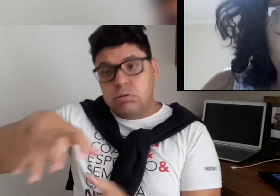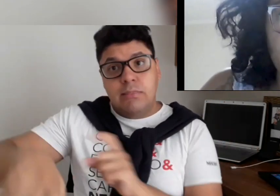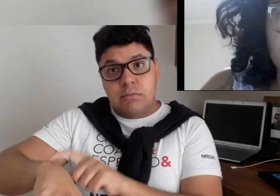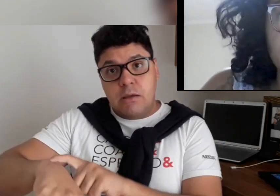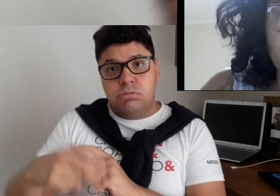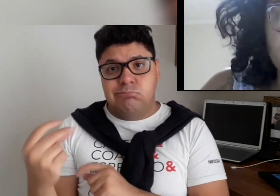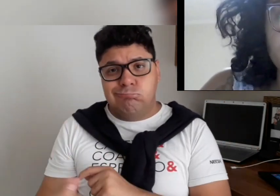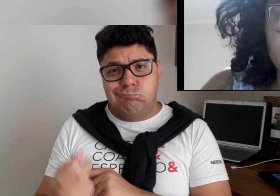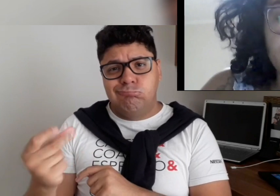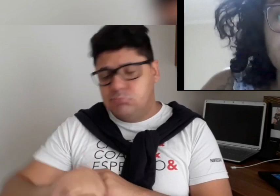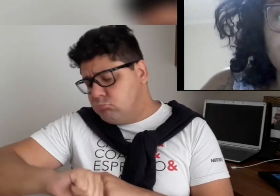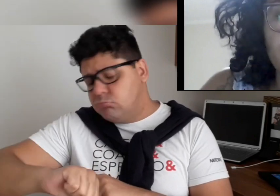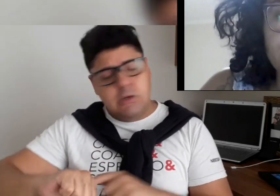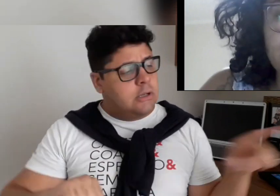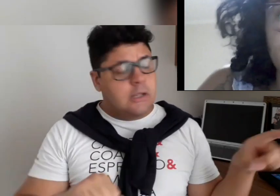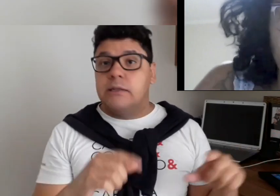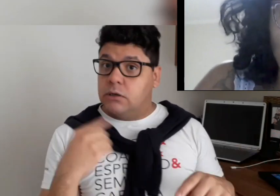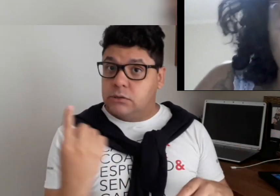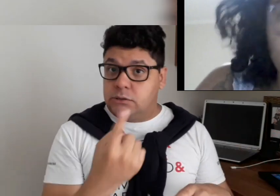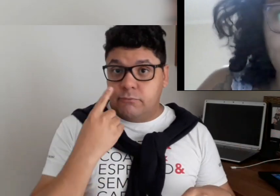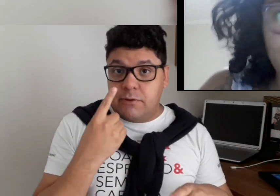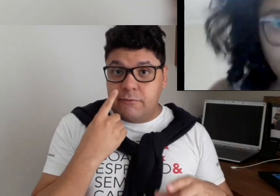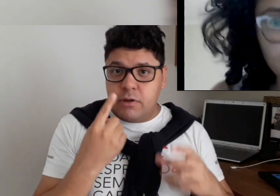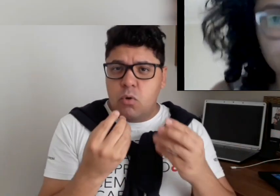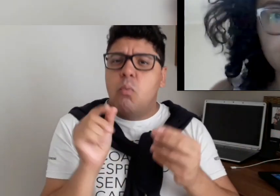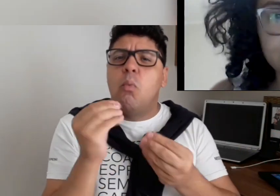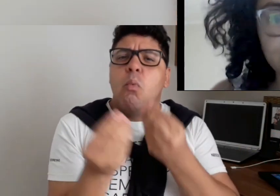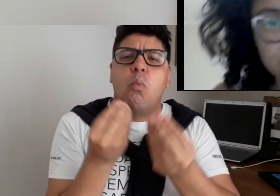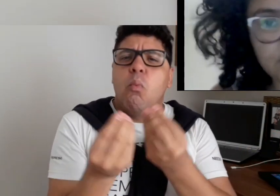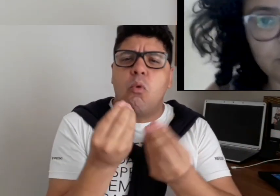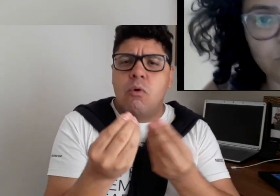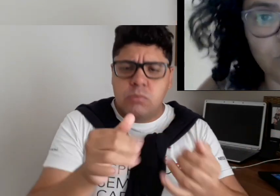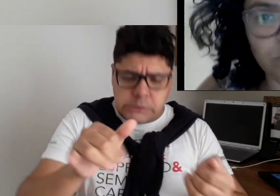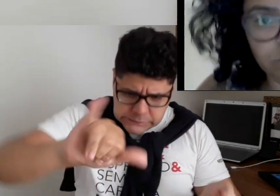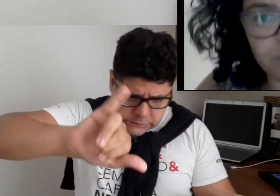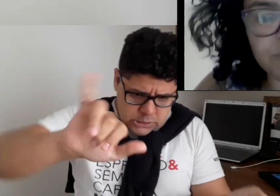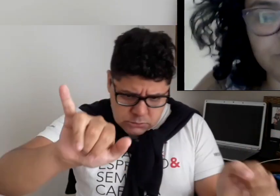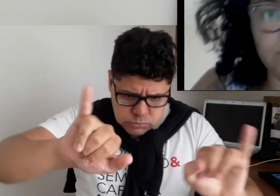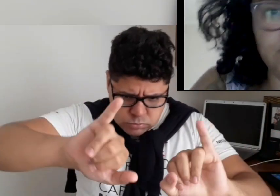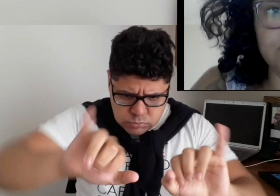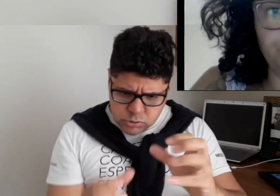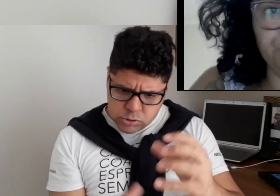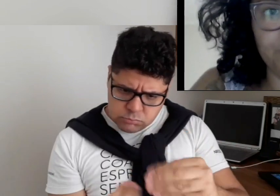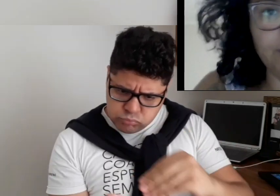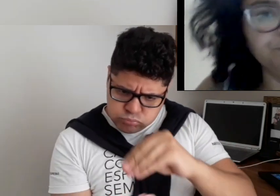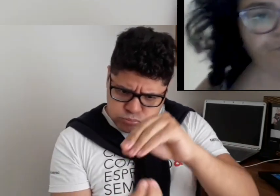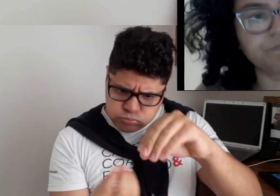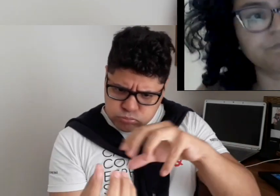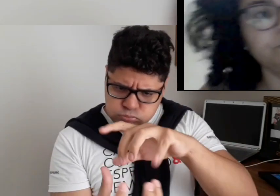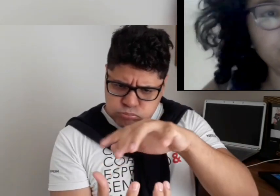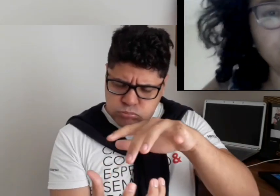tempo, nós vamos observar o comportamento da substância ou da mistura em questão,